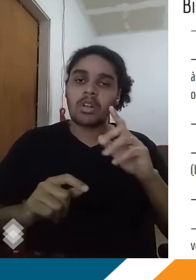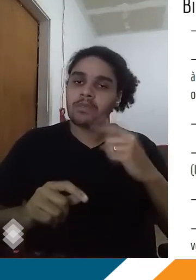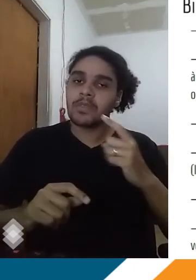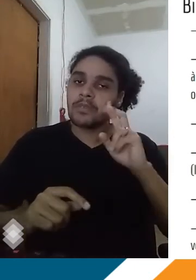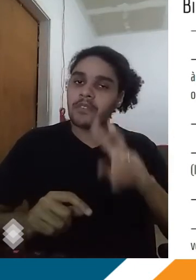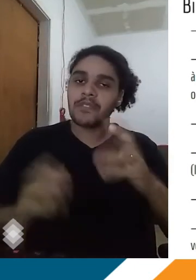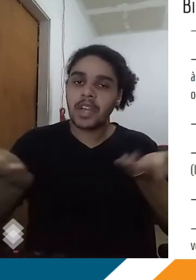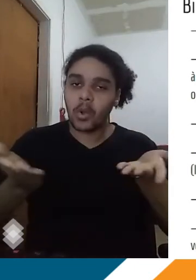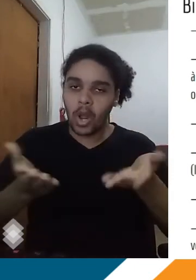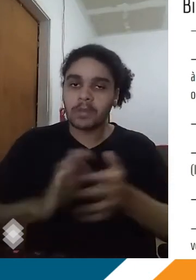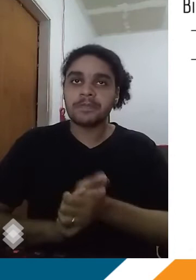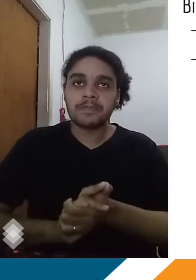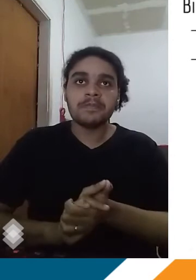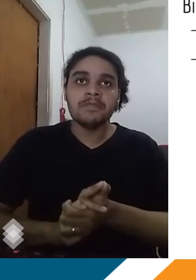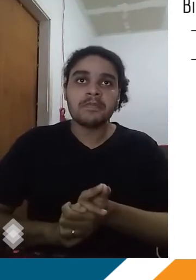ver alguns deles agora.